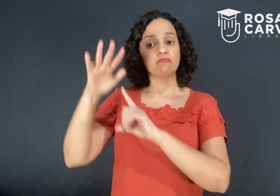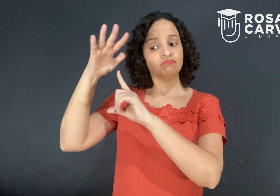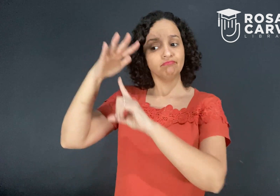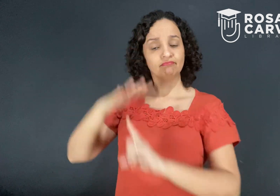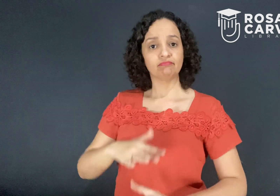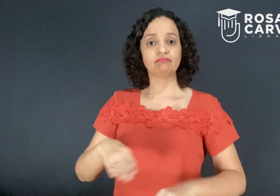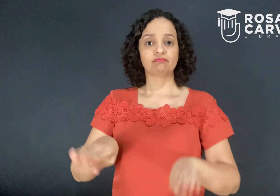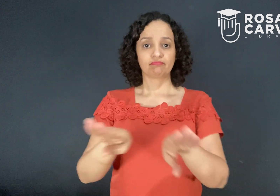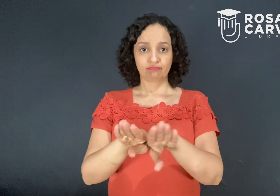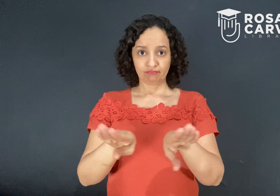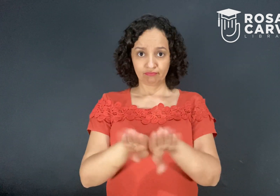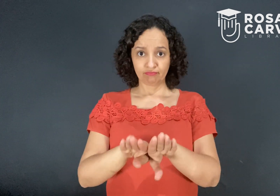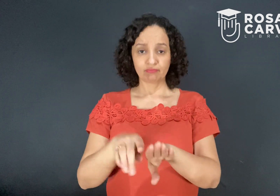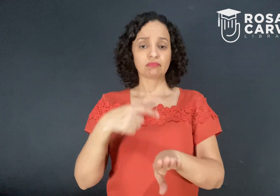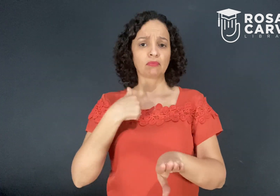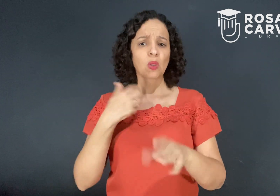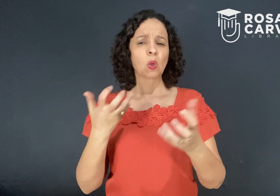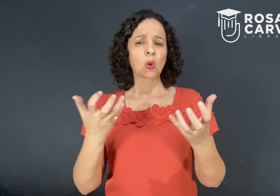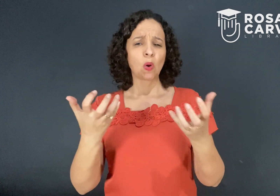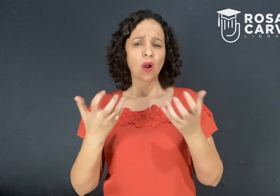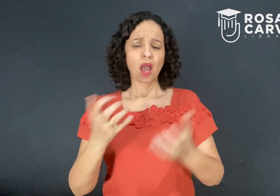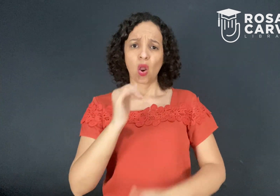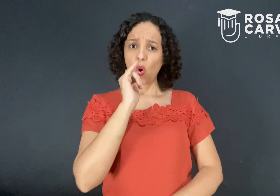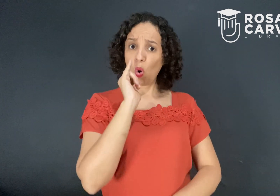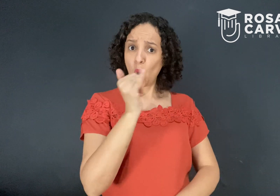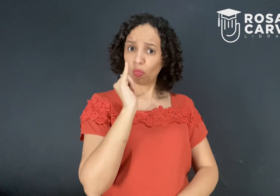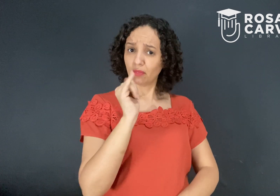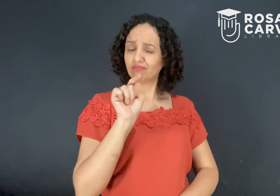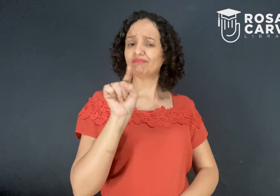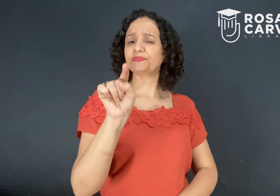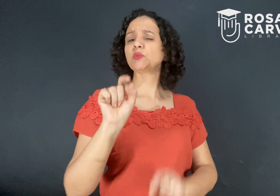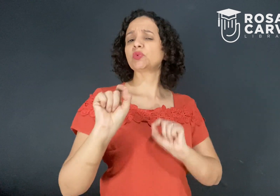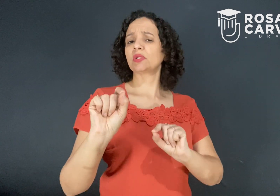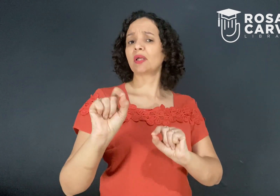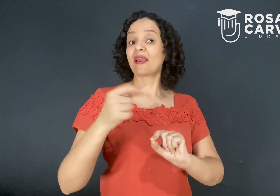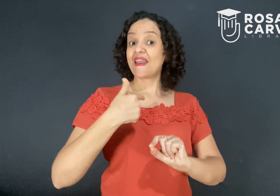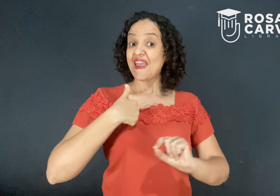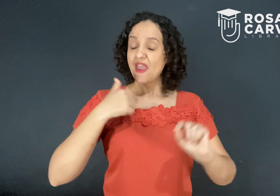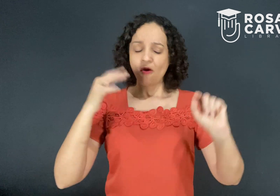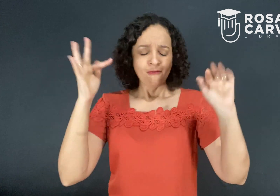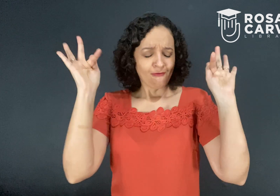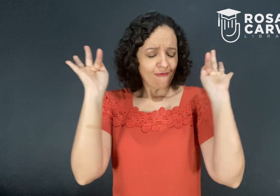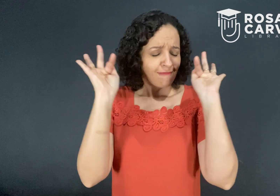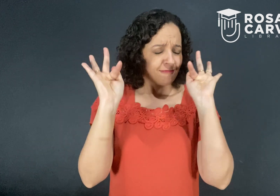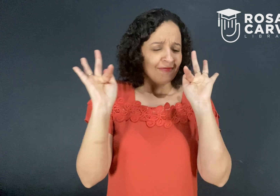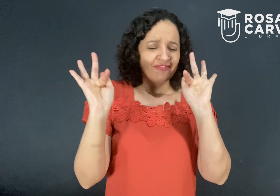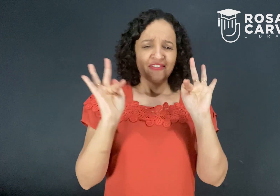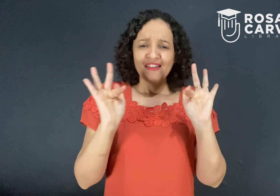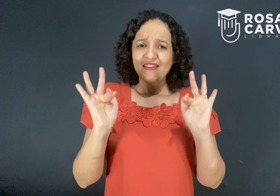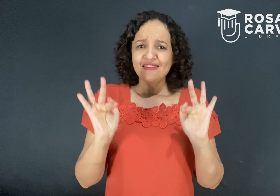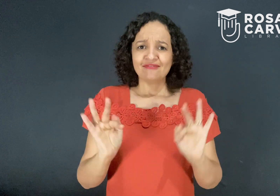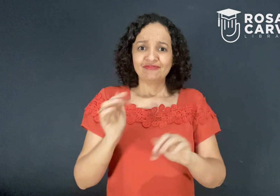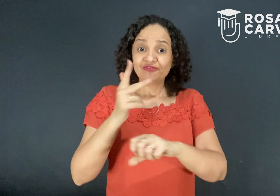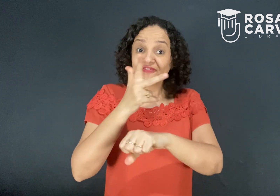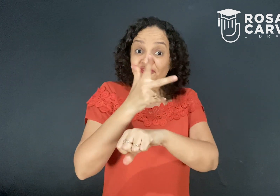depressão. E eu quero compartilhar com você que eu estou muito feliz em poder fazer esse vídeo,